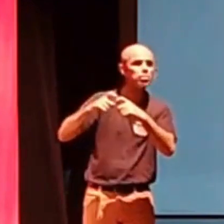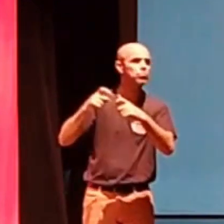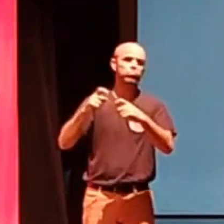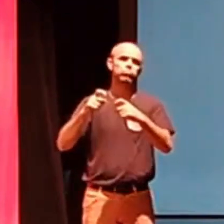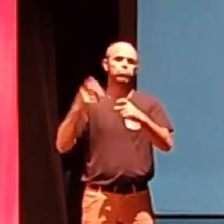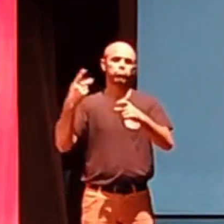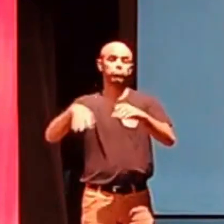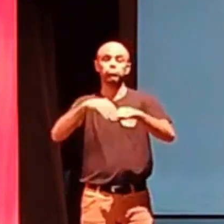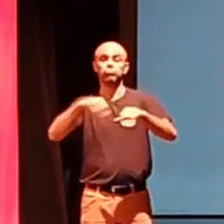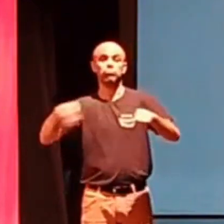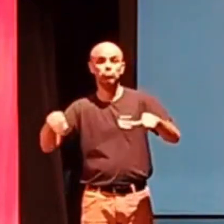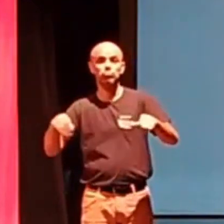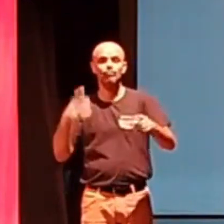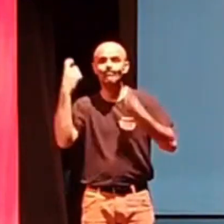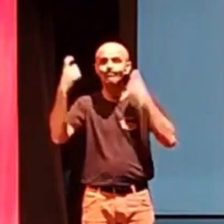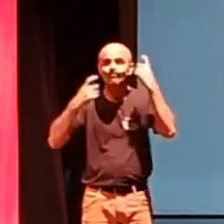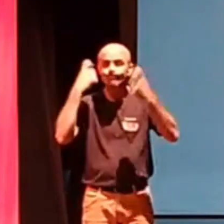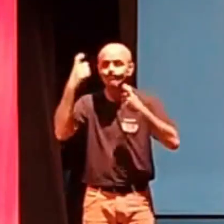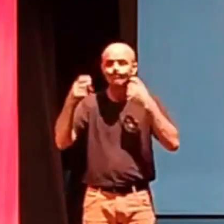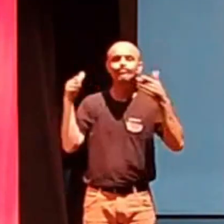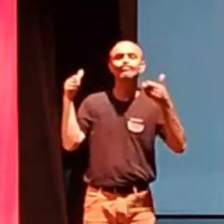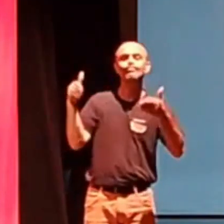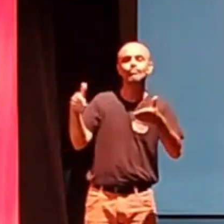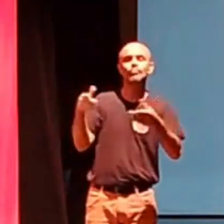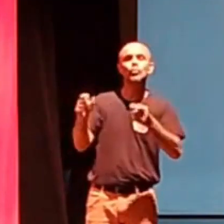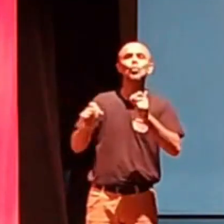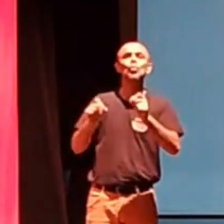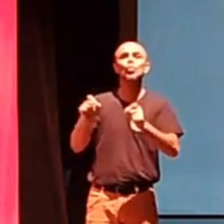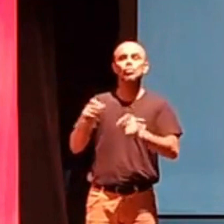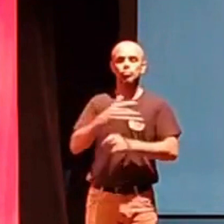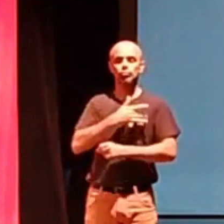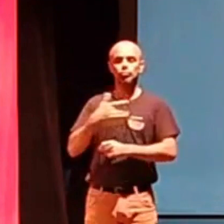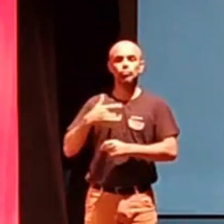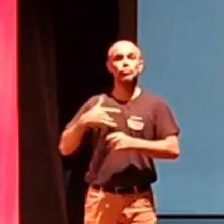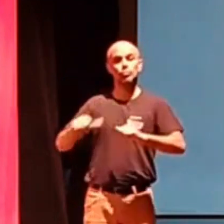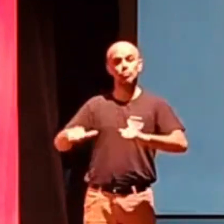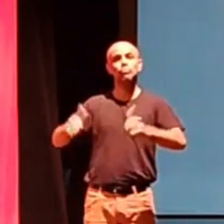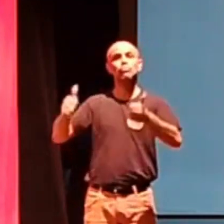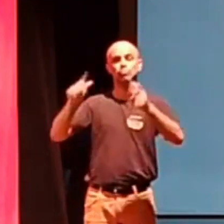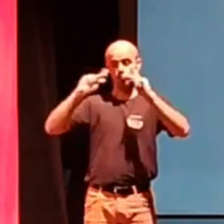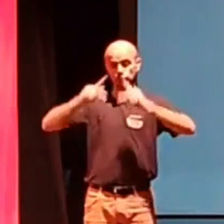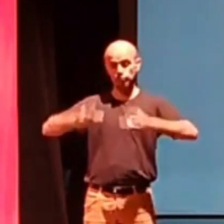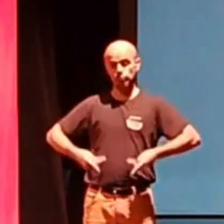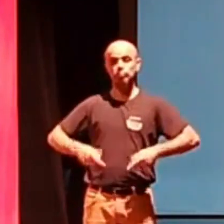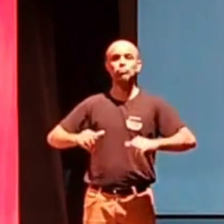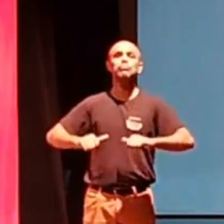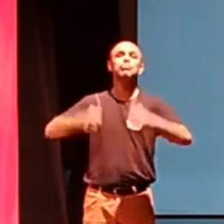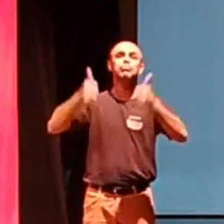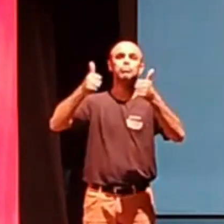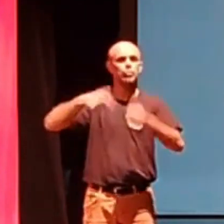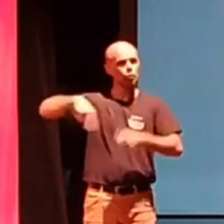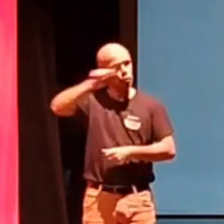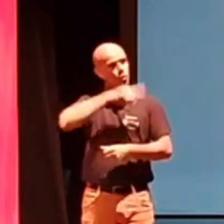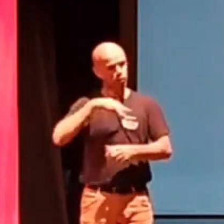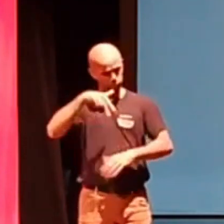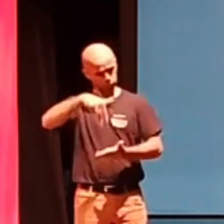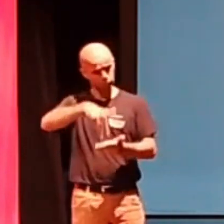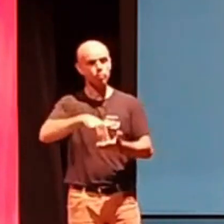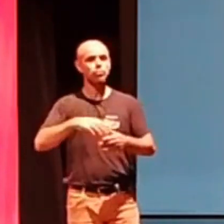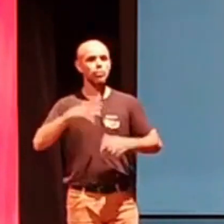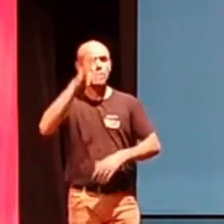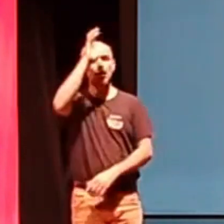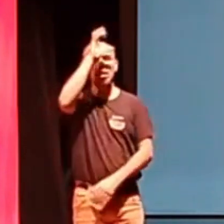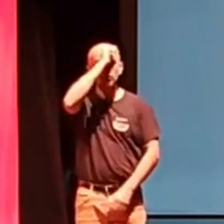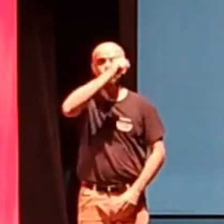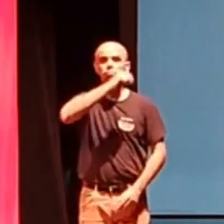assim, pessoas que estão preocupadas mesmo, né, com a saúde do ser humano. Porque nós aqui estamos para aprender. E para quem não sabe,